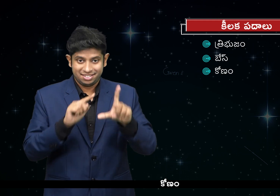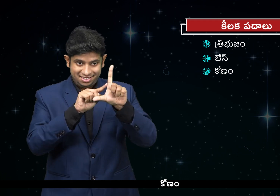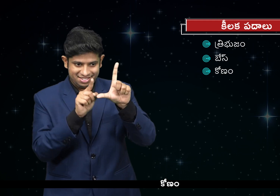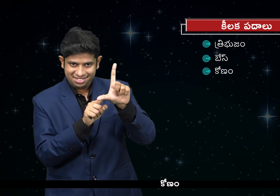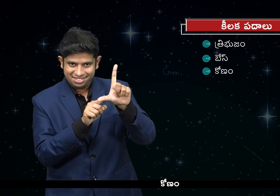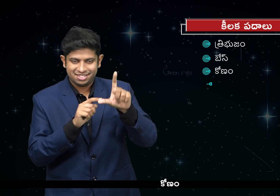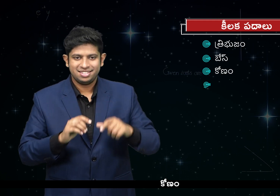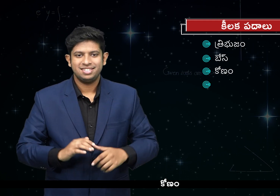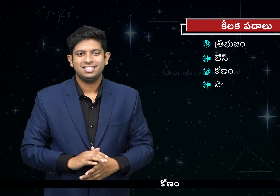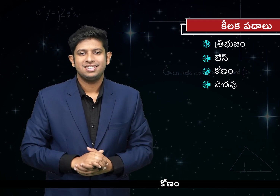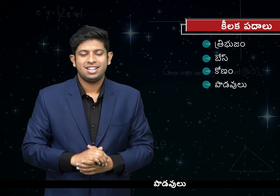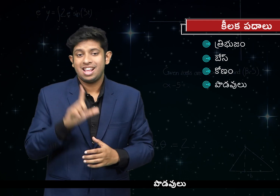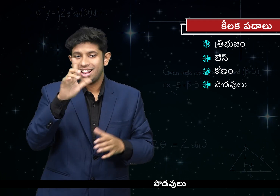కోణం, పొడవులు,